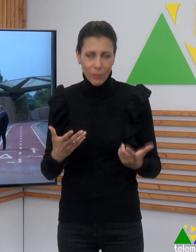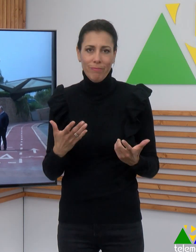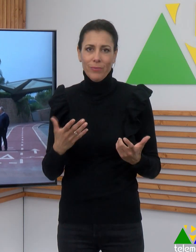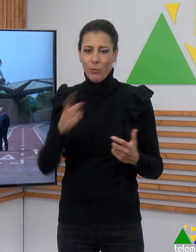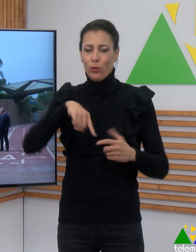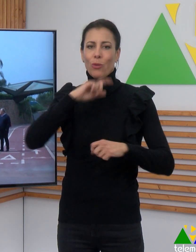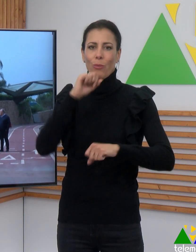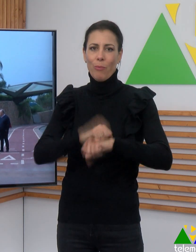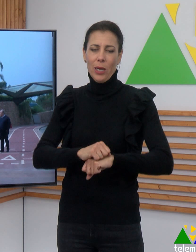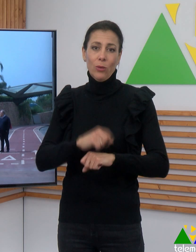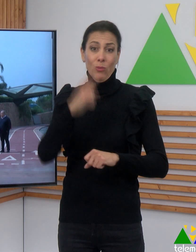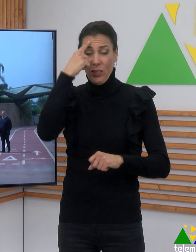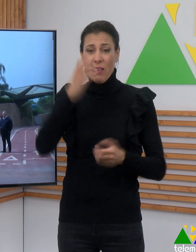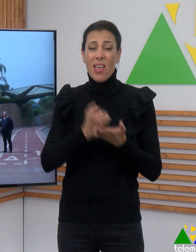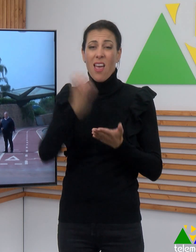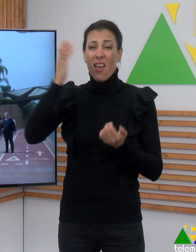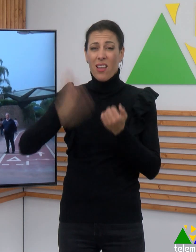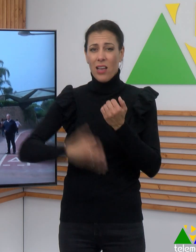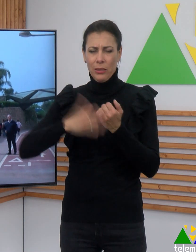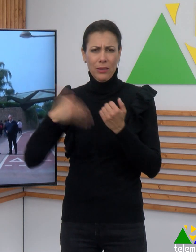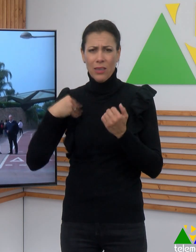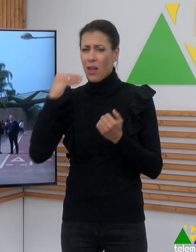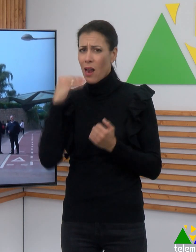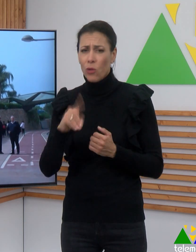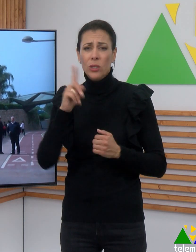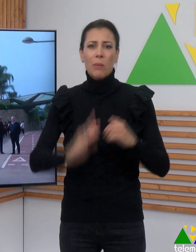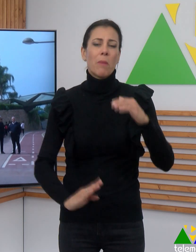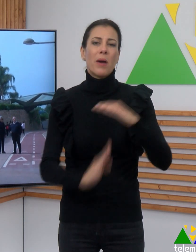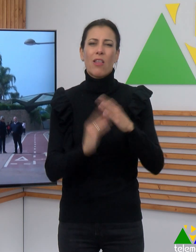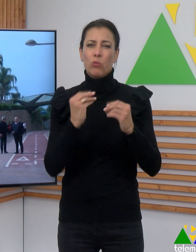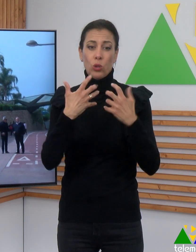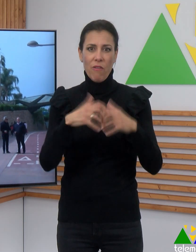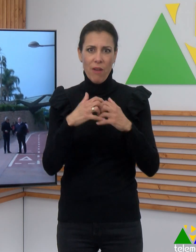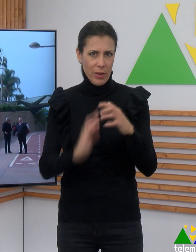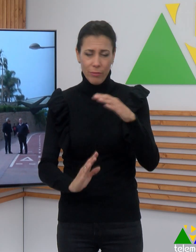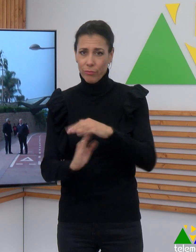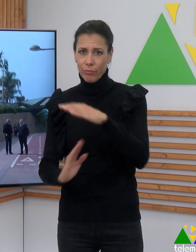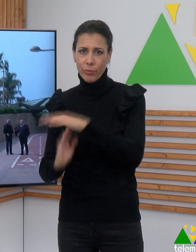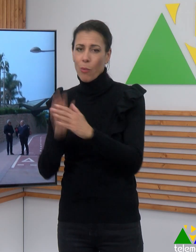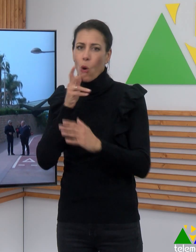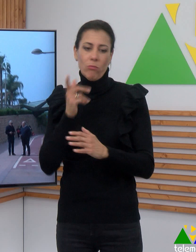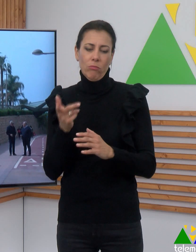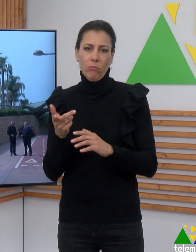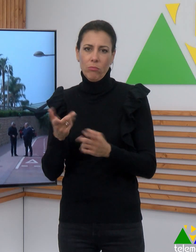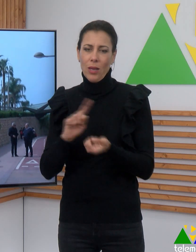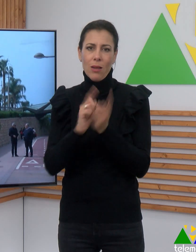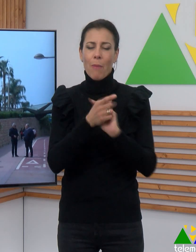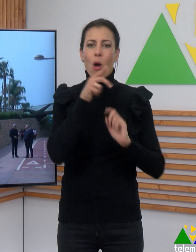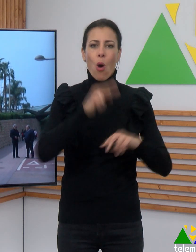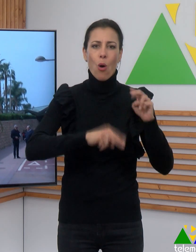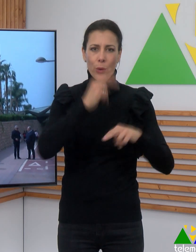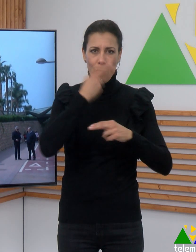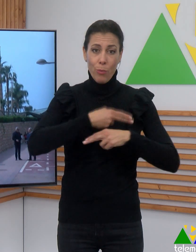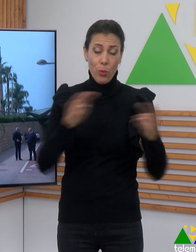en paro, la caña se había helado, se había parado un poco las fábricas en aquella época, bueno, pues obras públicas, que era muchas veces